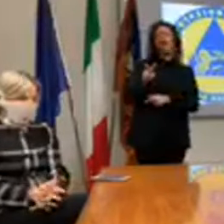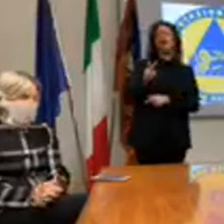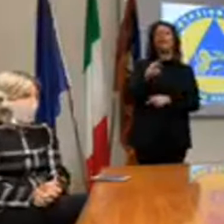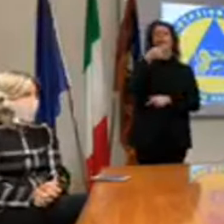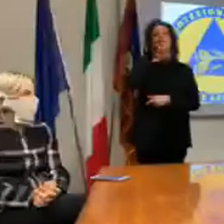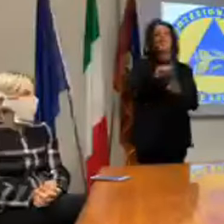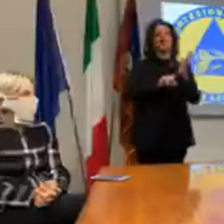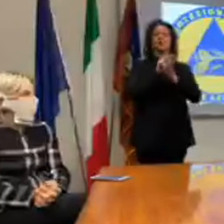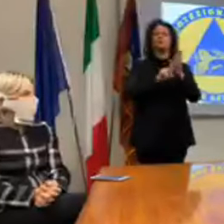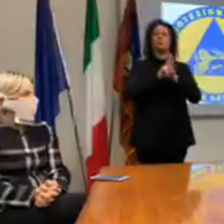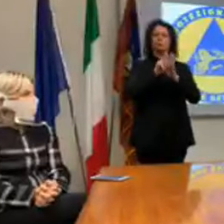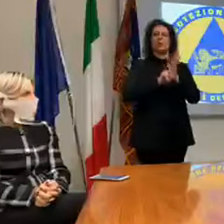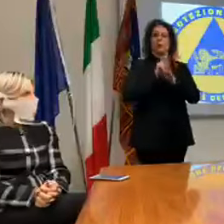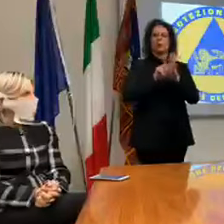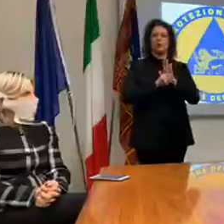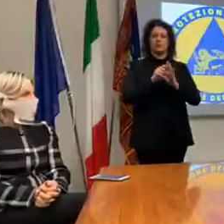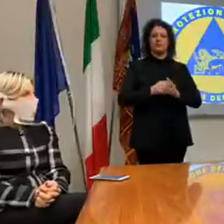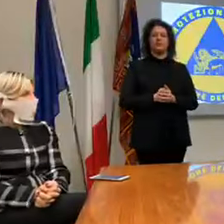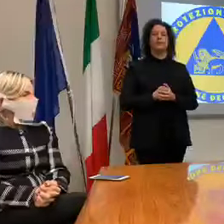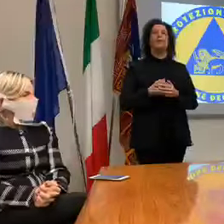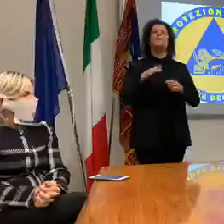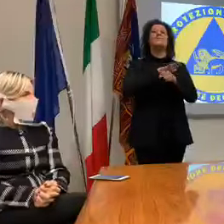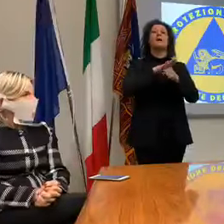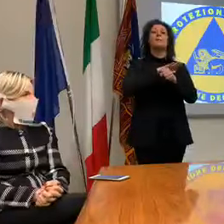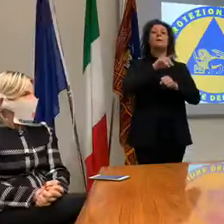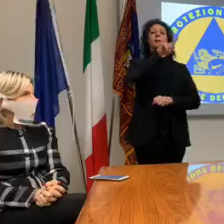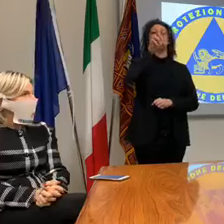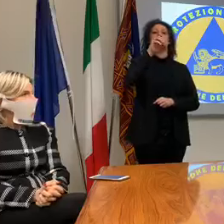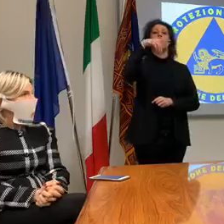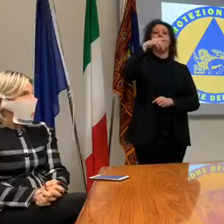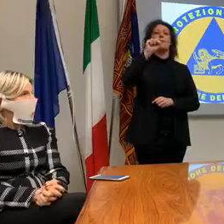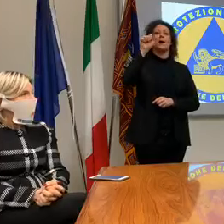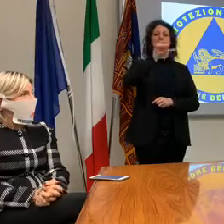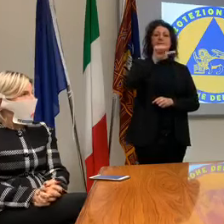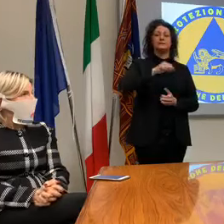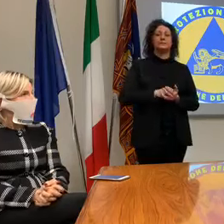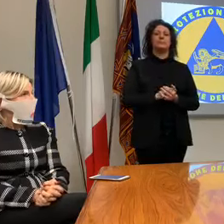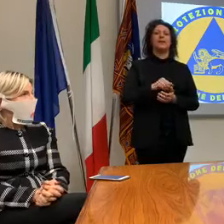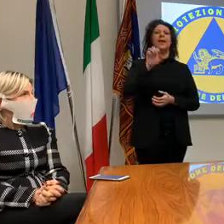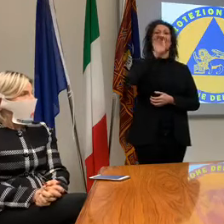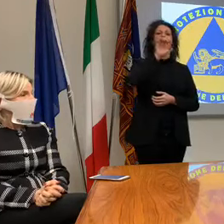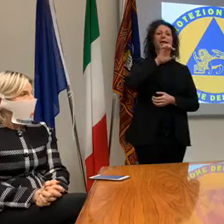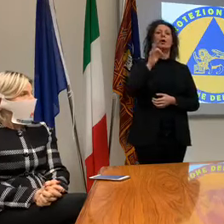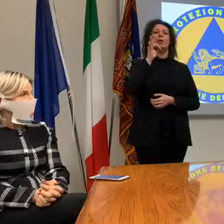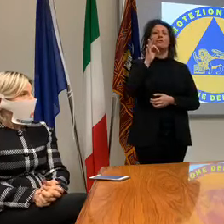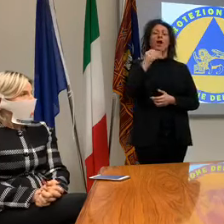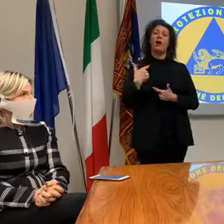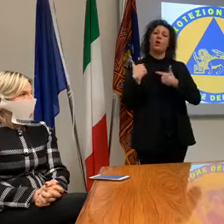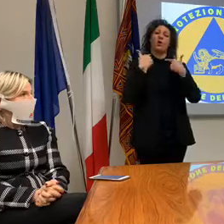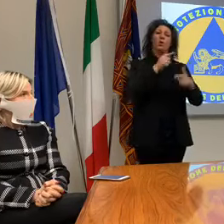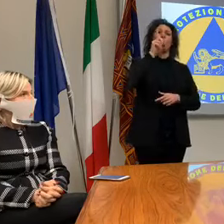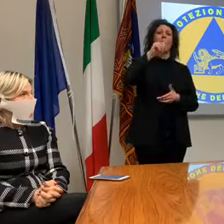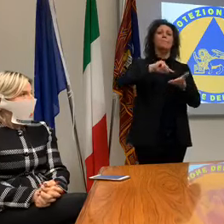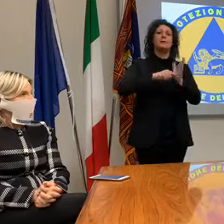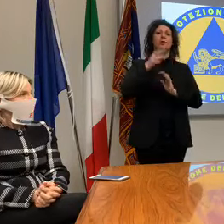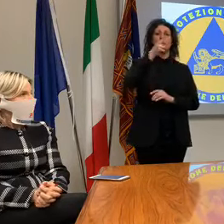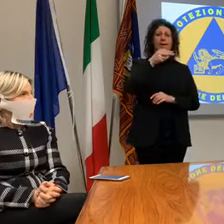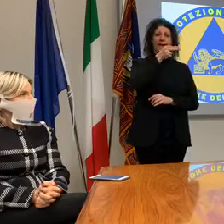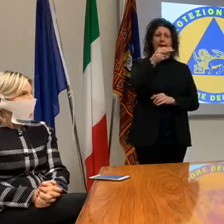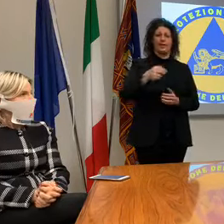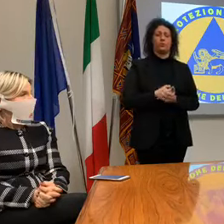avuto ovviamente la famiglia Zoppas, Enrico e Franco Zoppas con 1 milione di euro, abbiamo avuto la famiglia